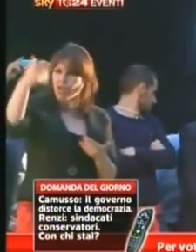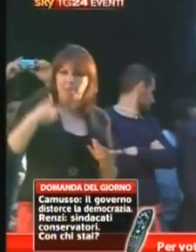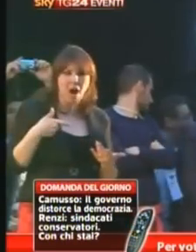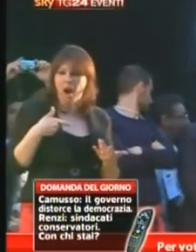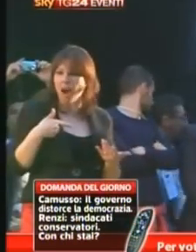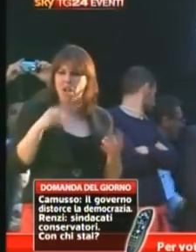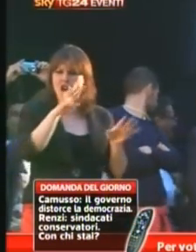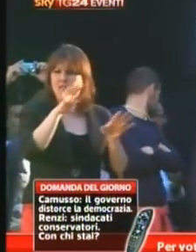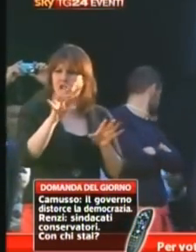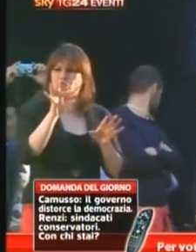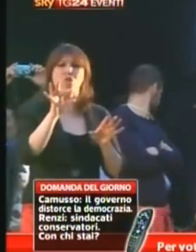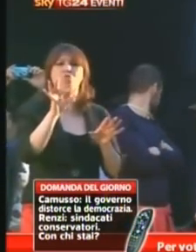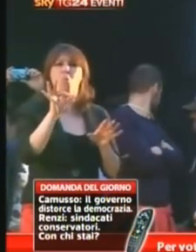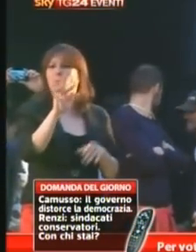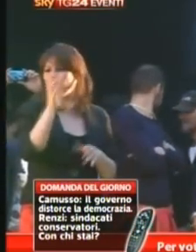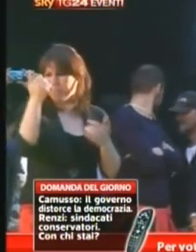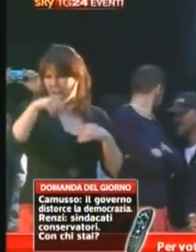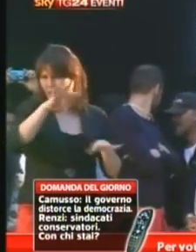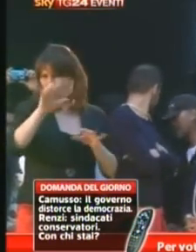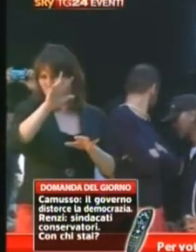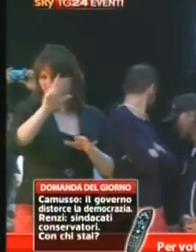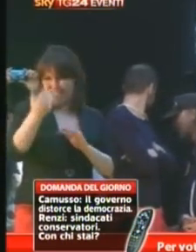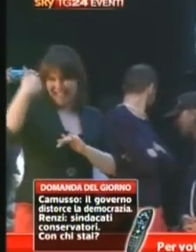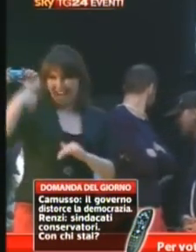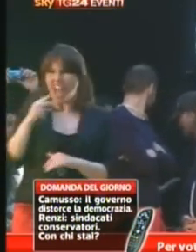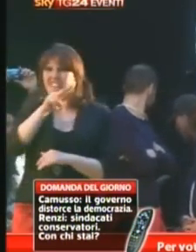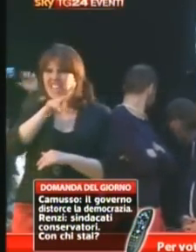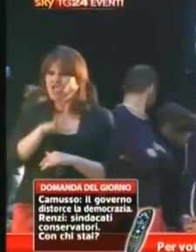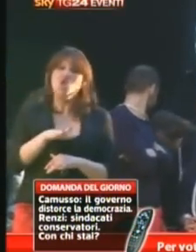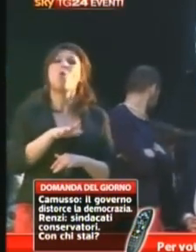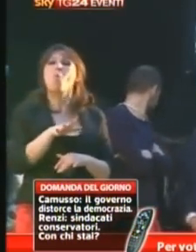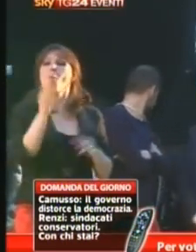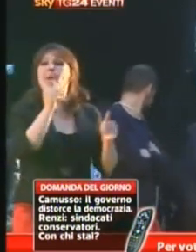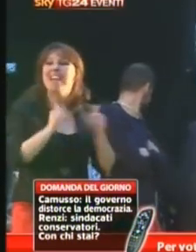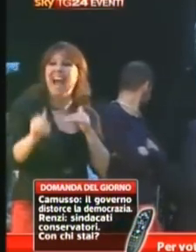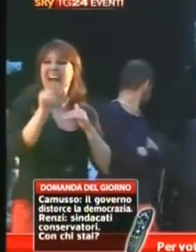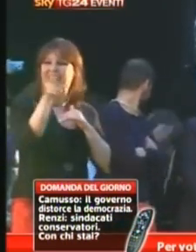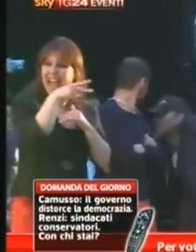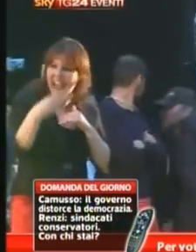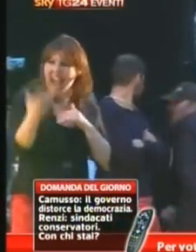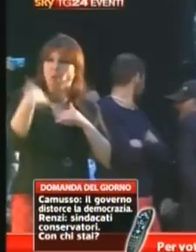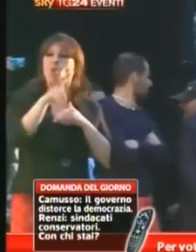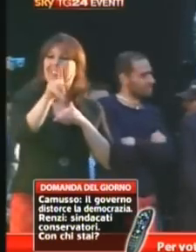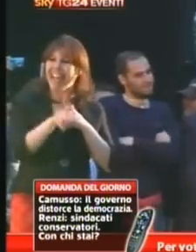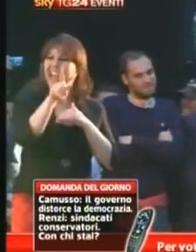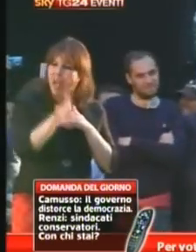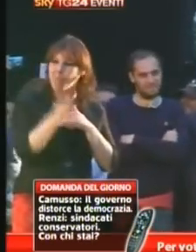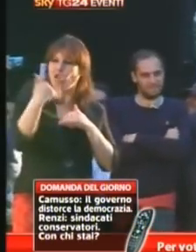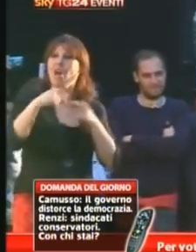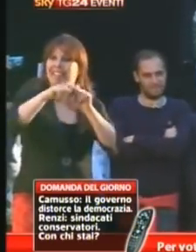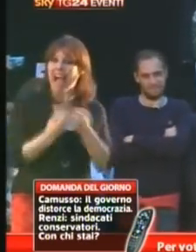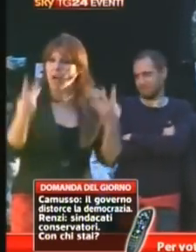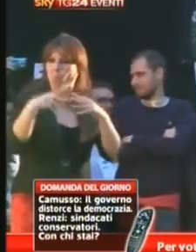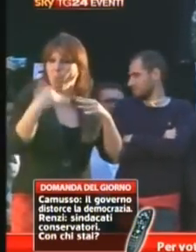la Germania nel 1953 aveva 25 miliardi di euro dell'epoca di debiti per danni di